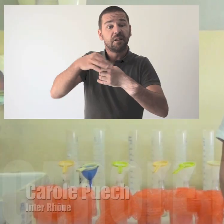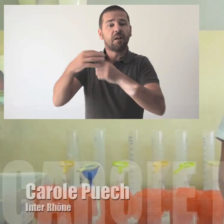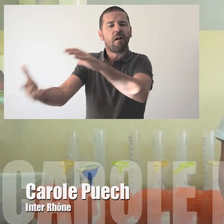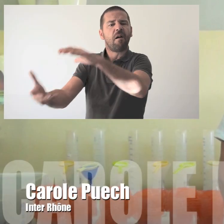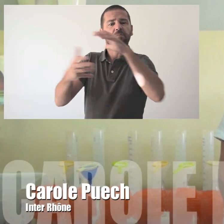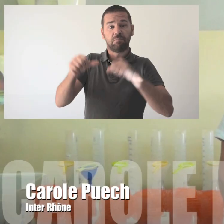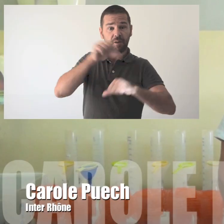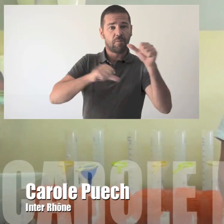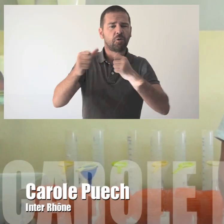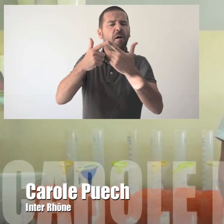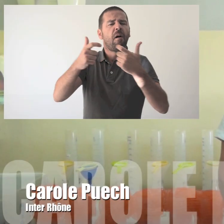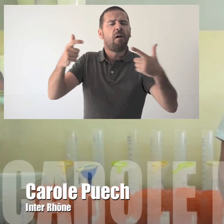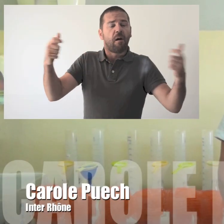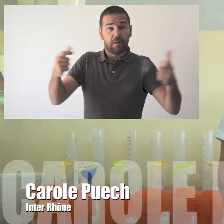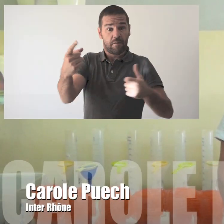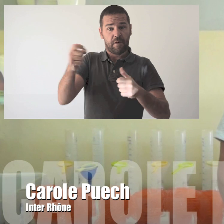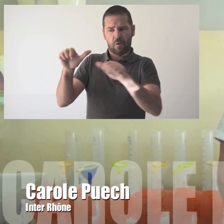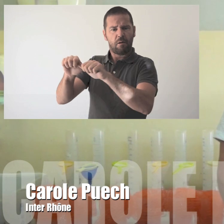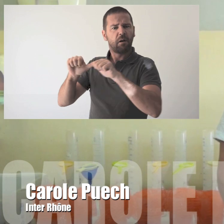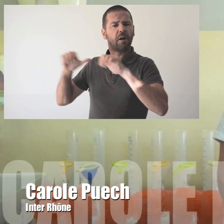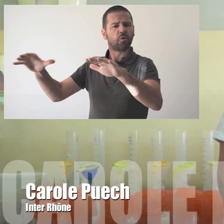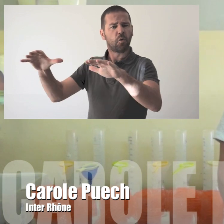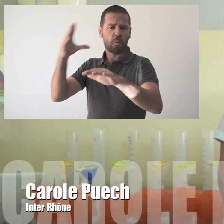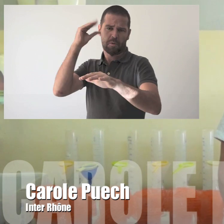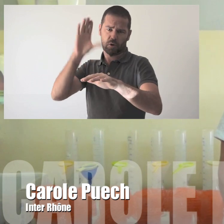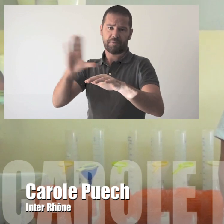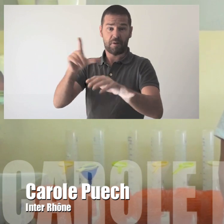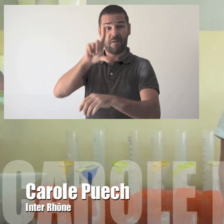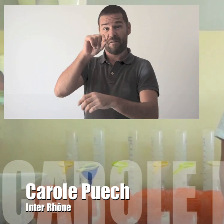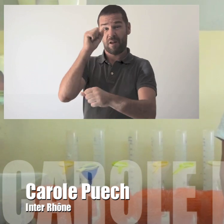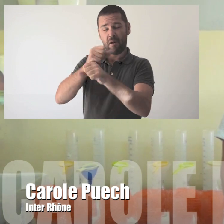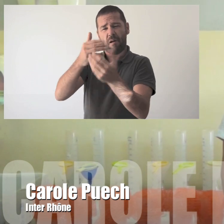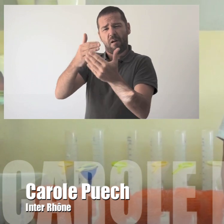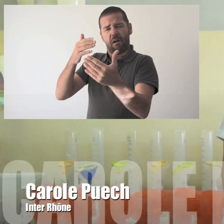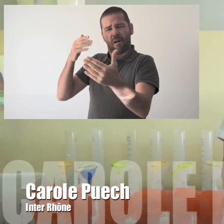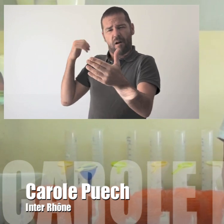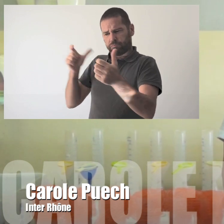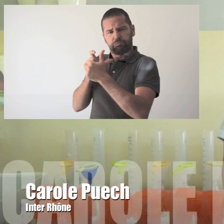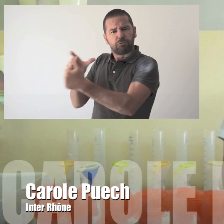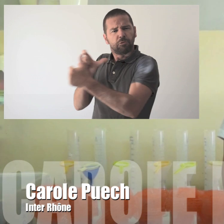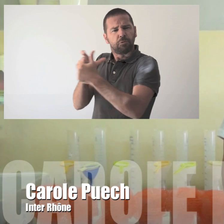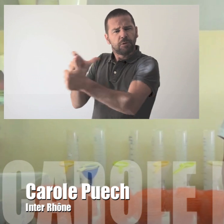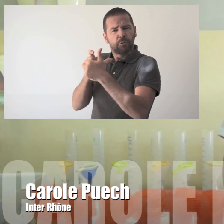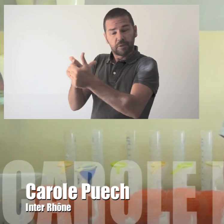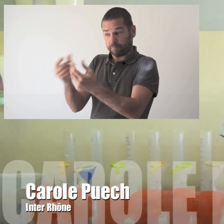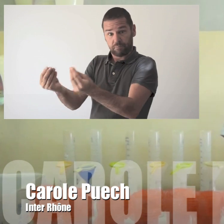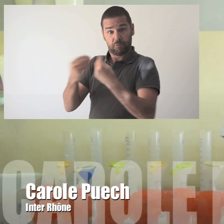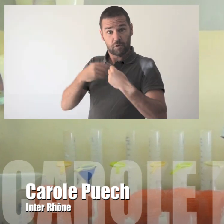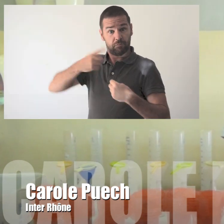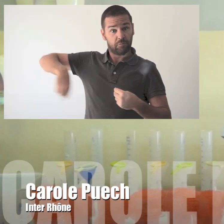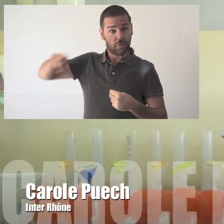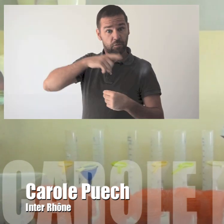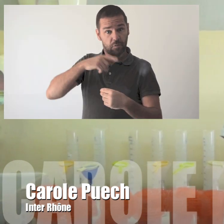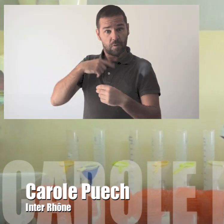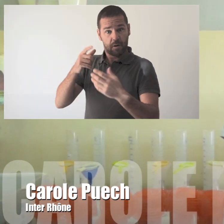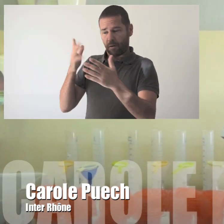La majorité des raisins que nous recevons au laboratoire proviennent d'un réseau maturité, réseau qui est suivi depuis plus de 20 ans. Ce